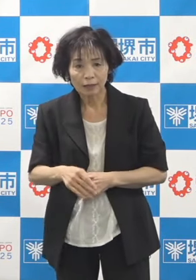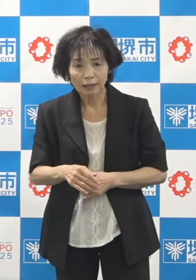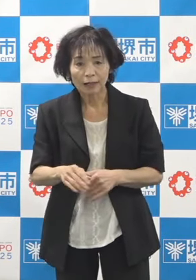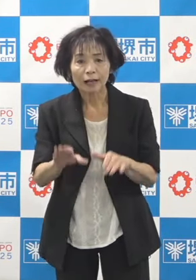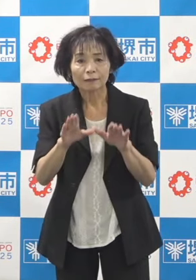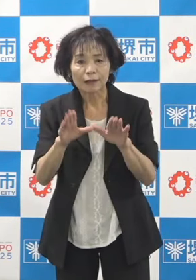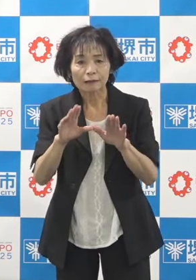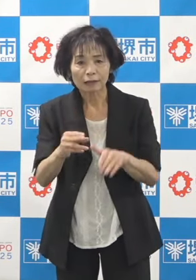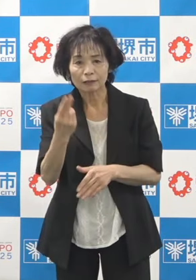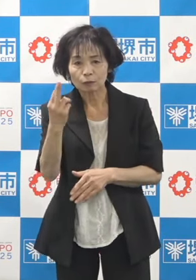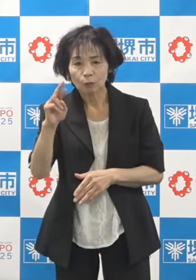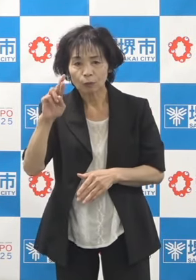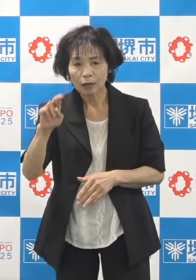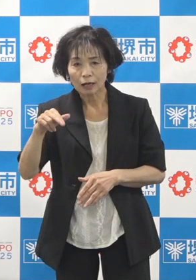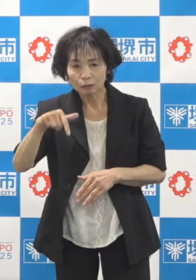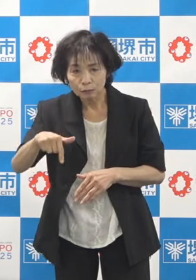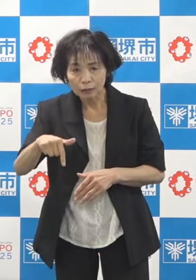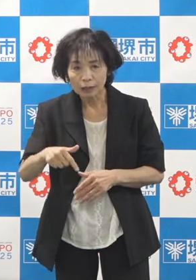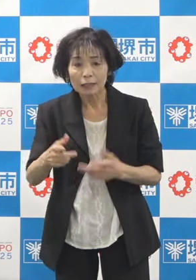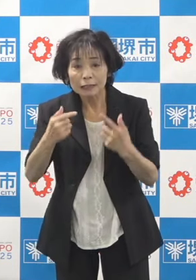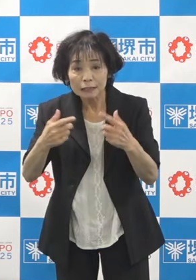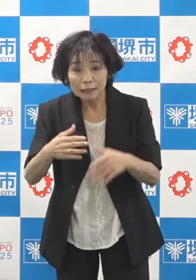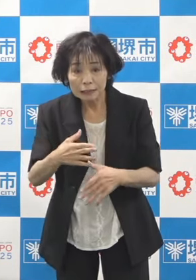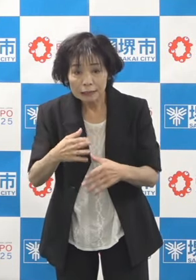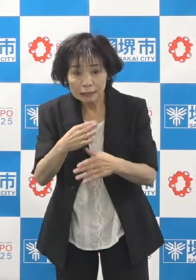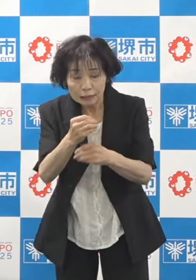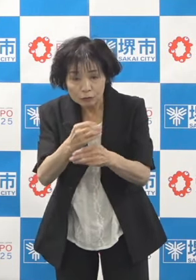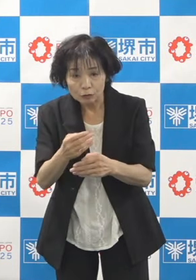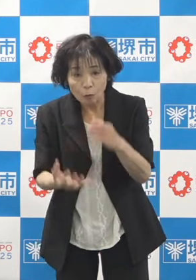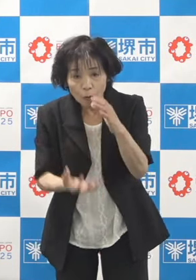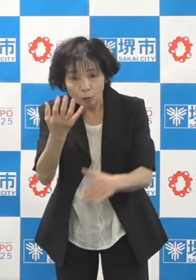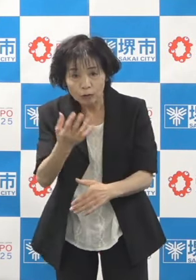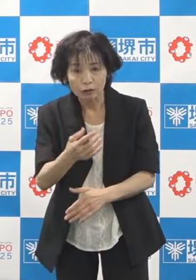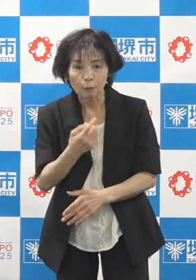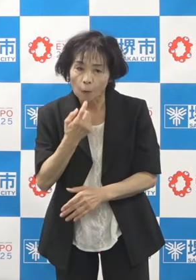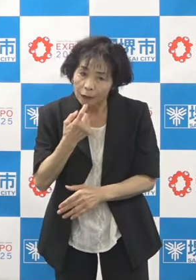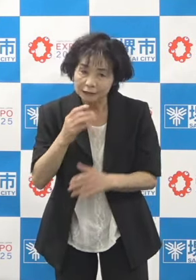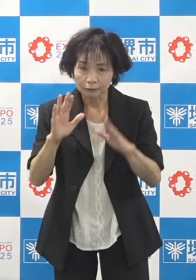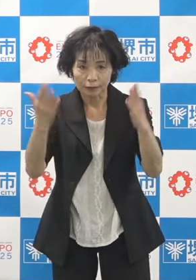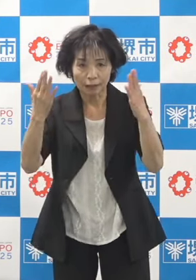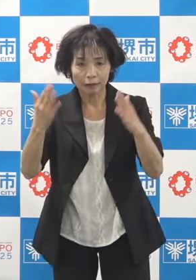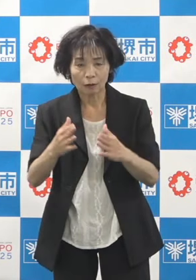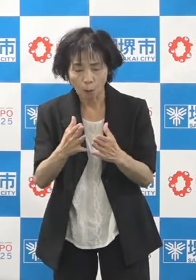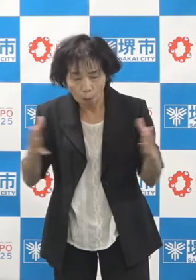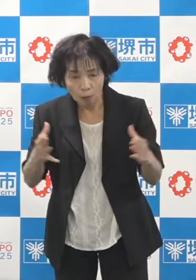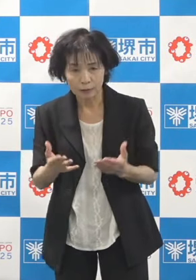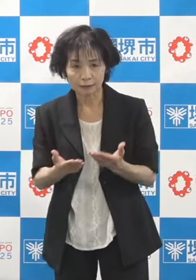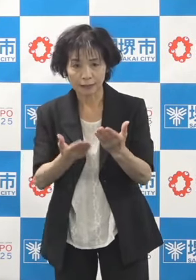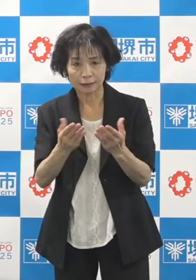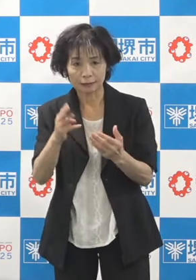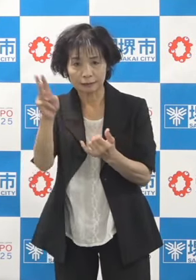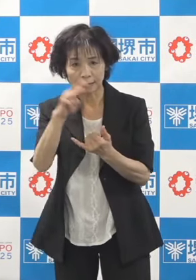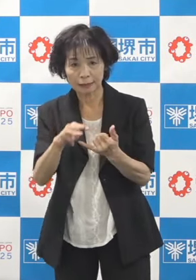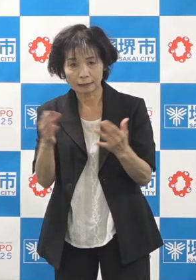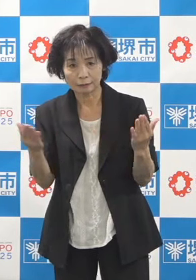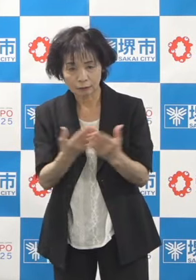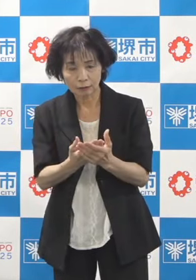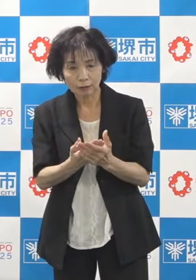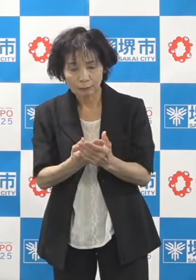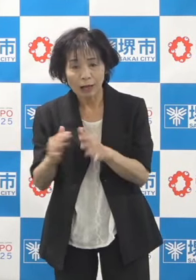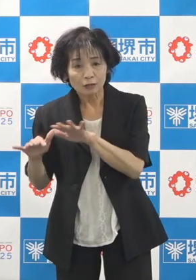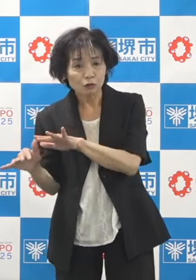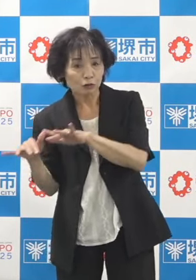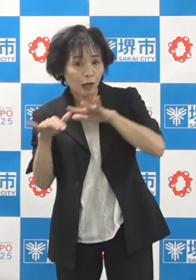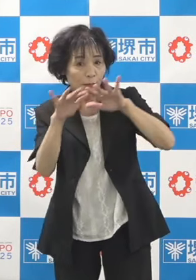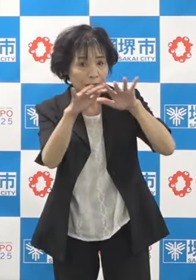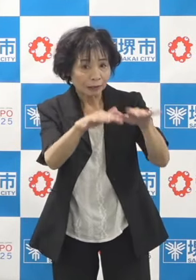大地震というのはいつ起こってもおかしくがない、大きな災害であってですね、津波に対する被害というのは堺は非常に